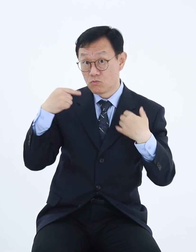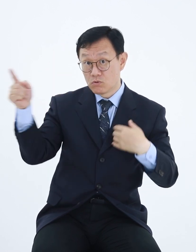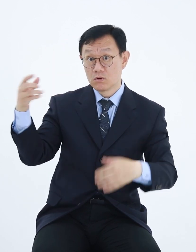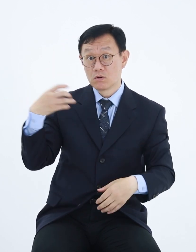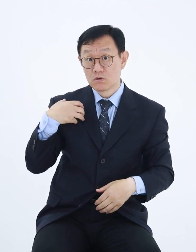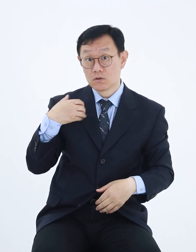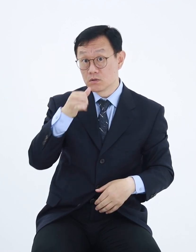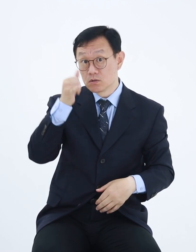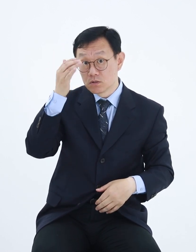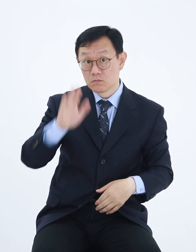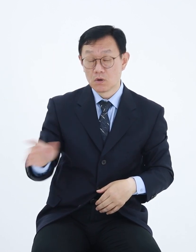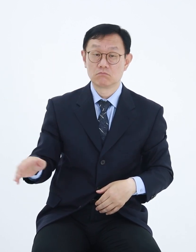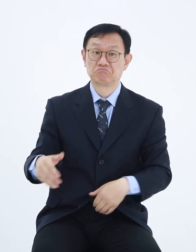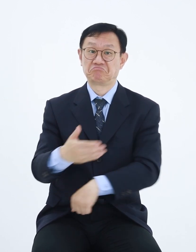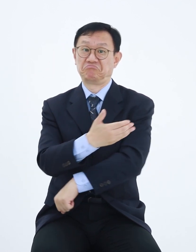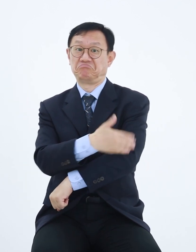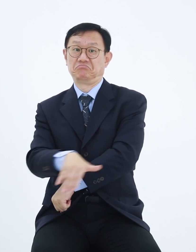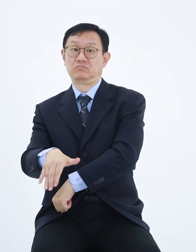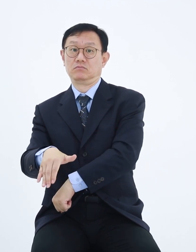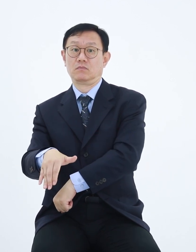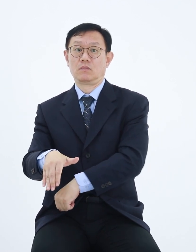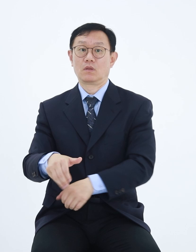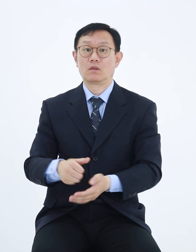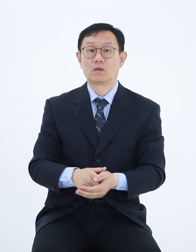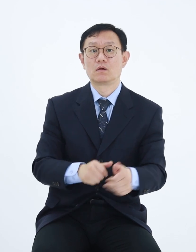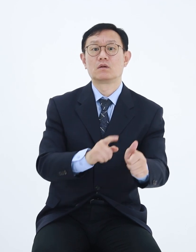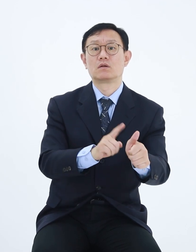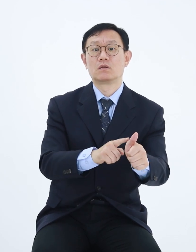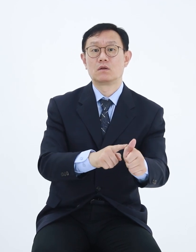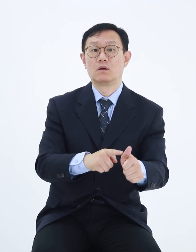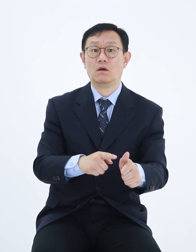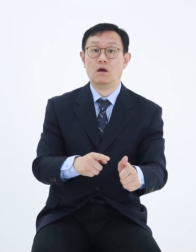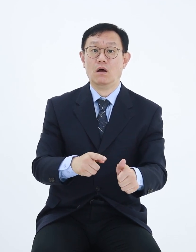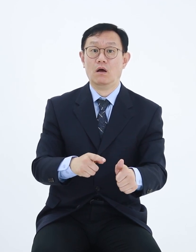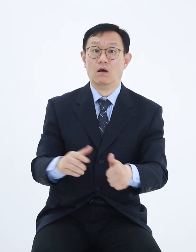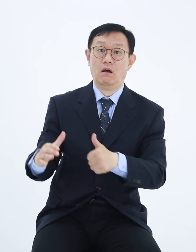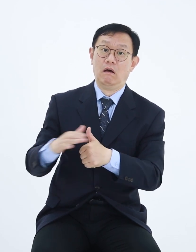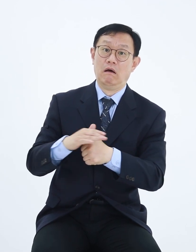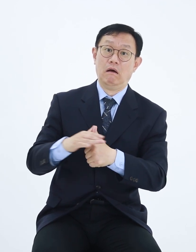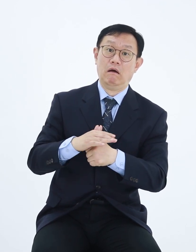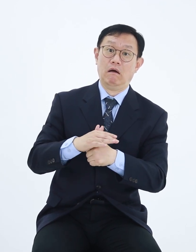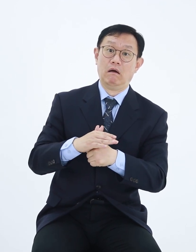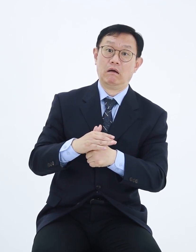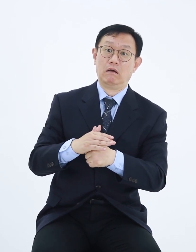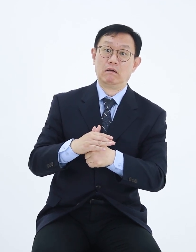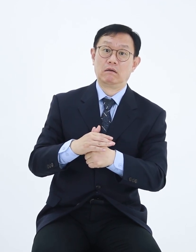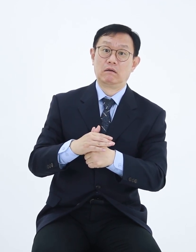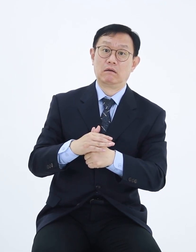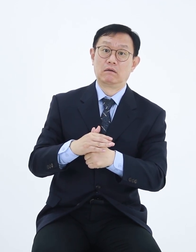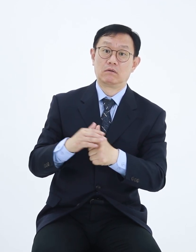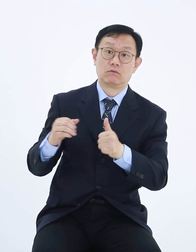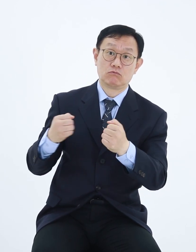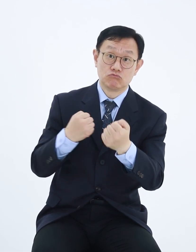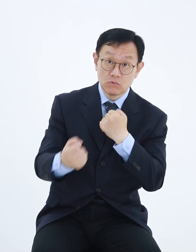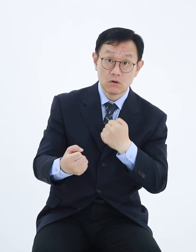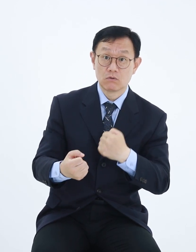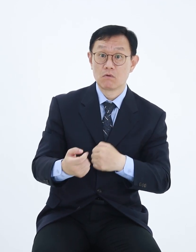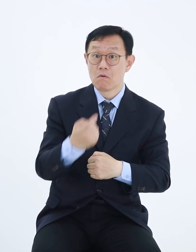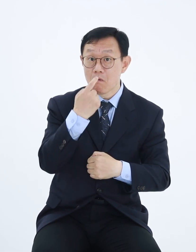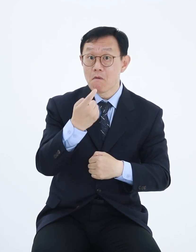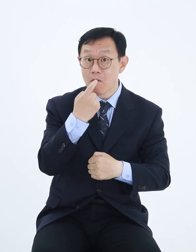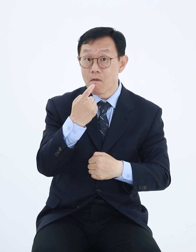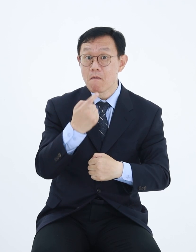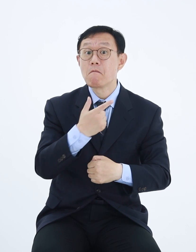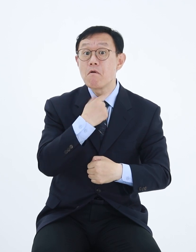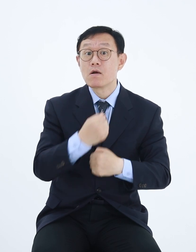어떠한 조치도 없었습니다. Y군은 범죄를 겪은 후에도 계속해서 배움을 이어가길 희망했고 NGO의